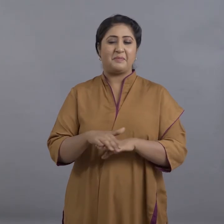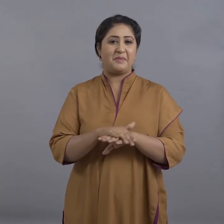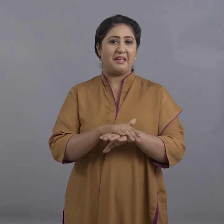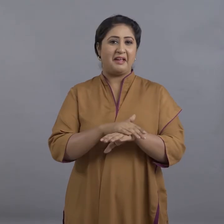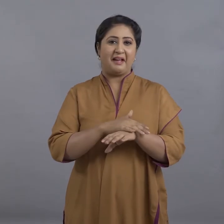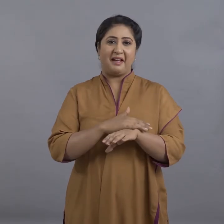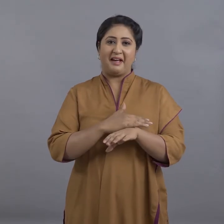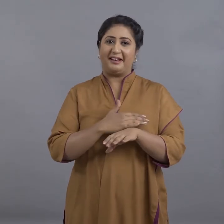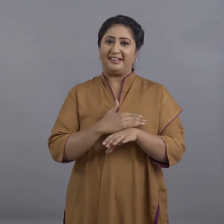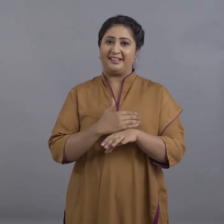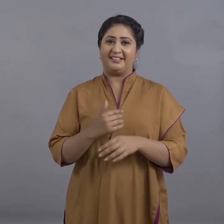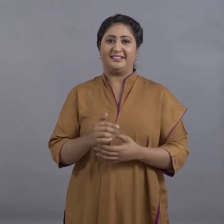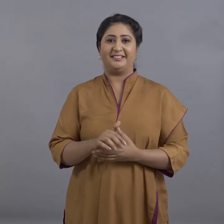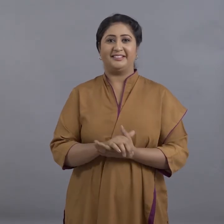प्यारे,